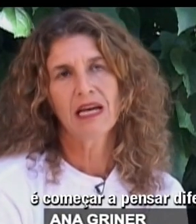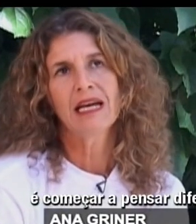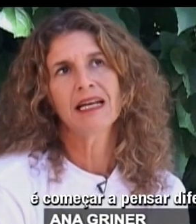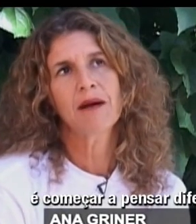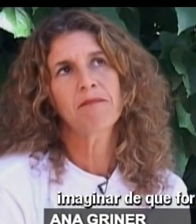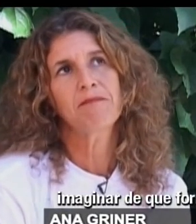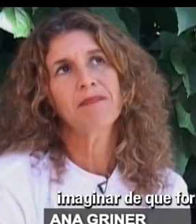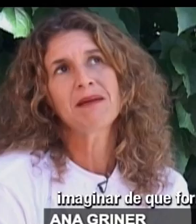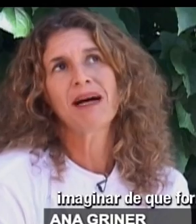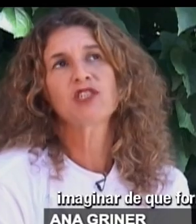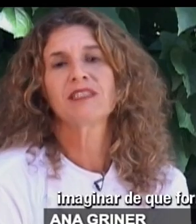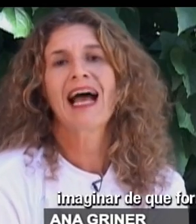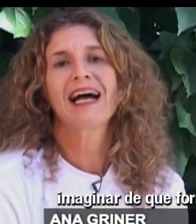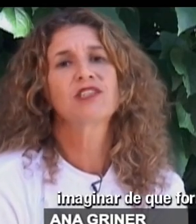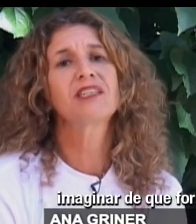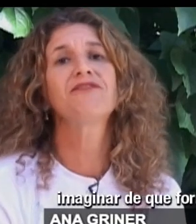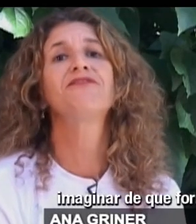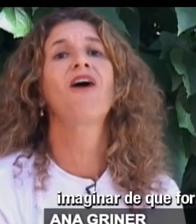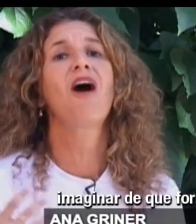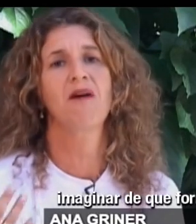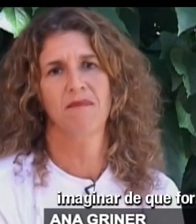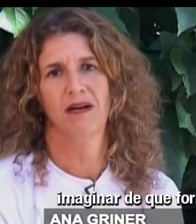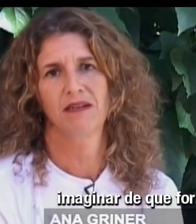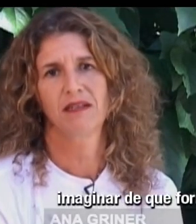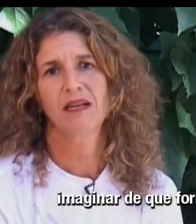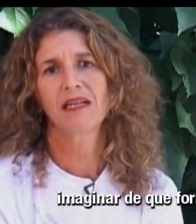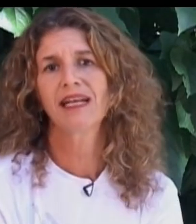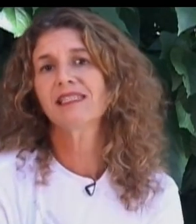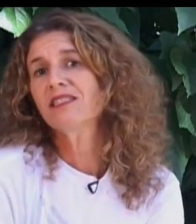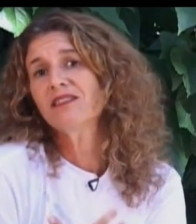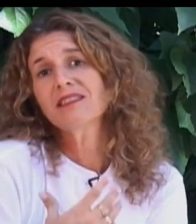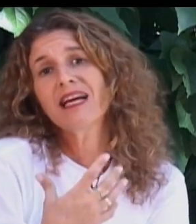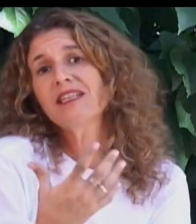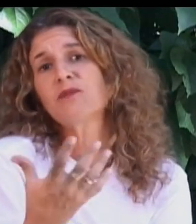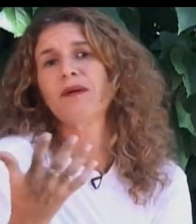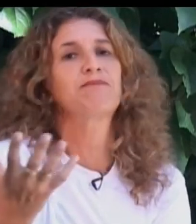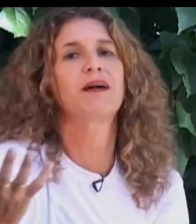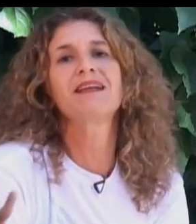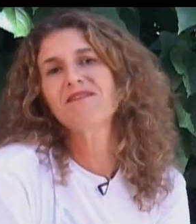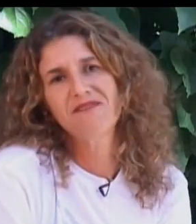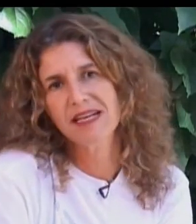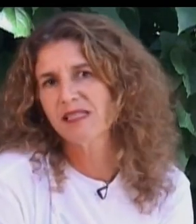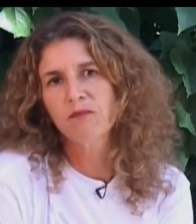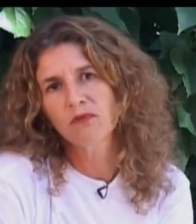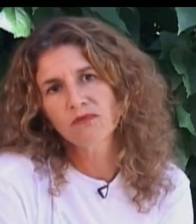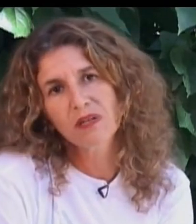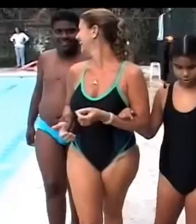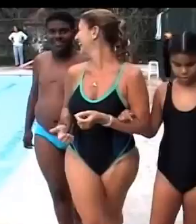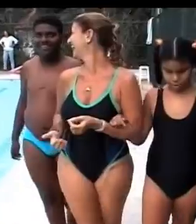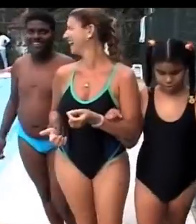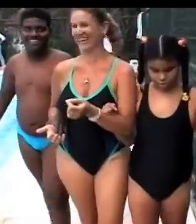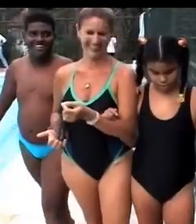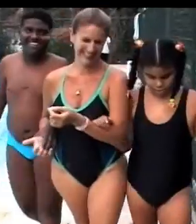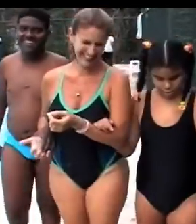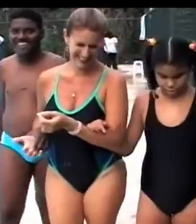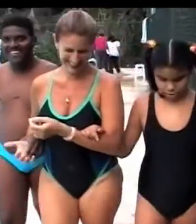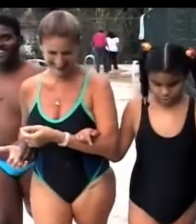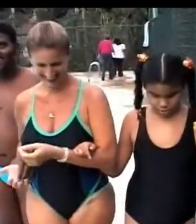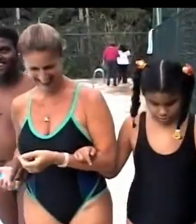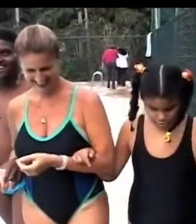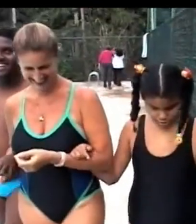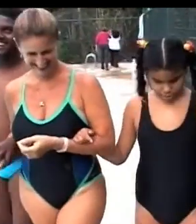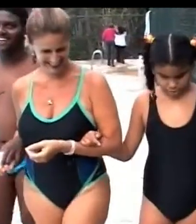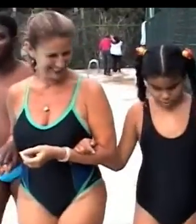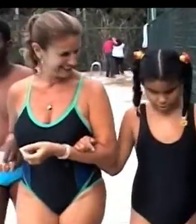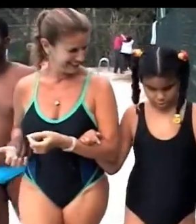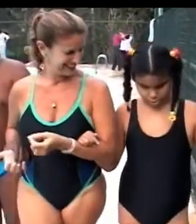diferente, né? Imaginar de que forma que eles podem ver esse mundo, que não é o mesmo que eu